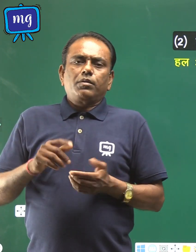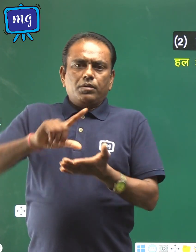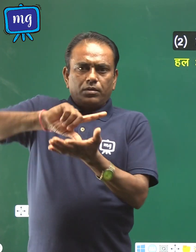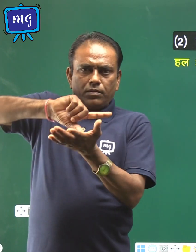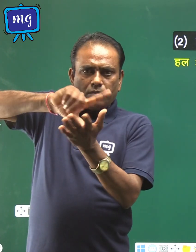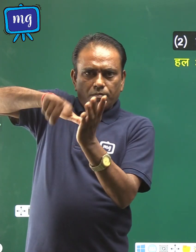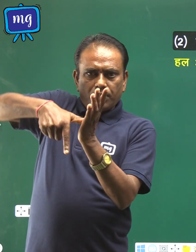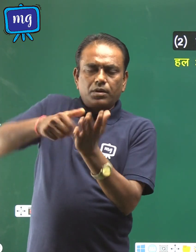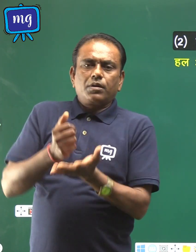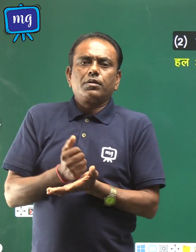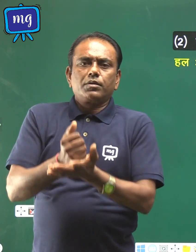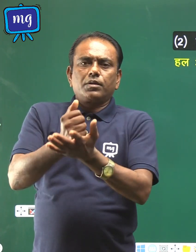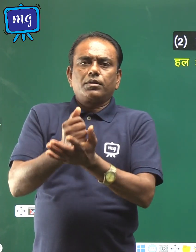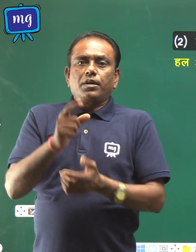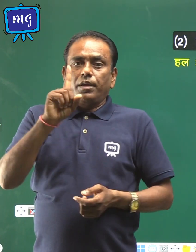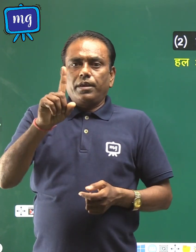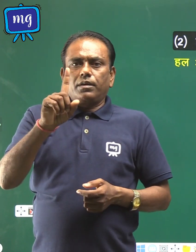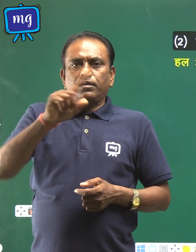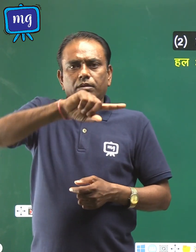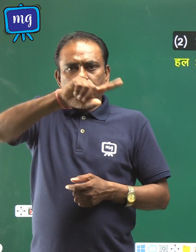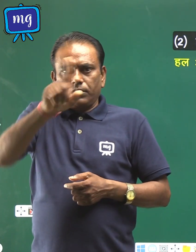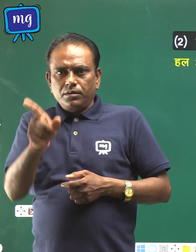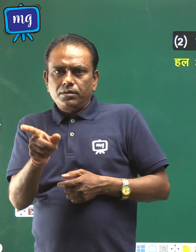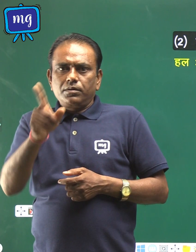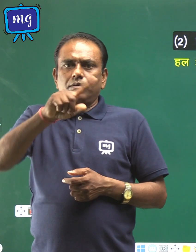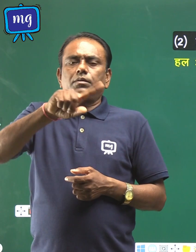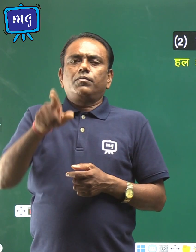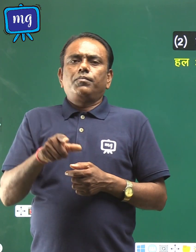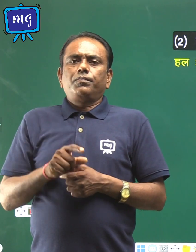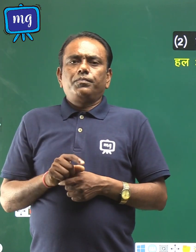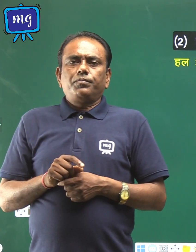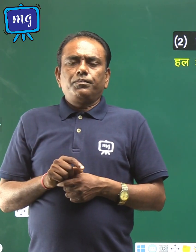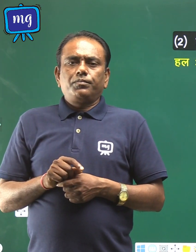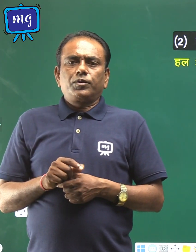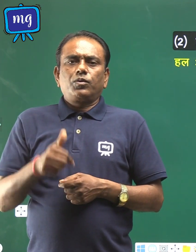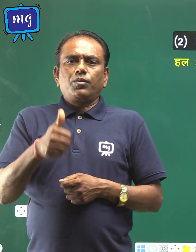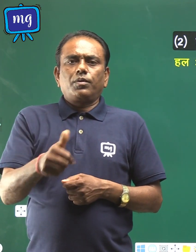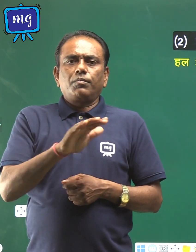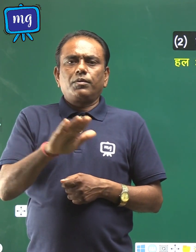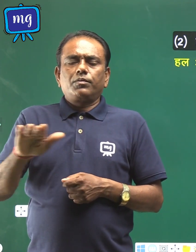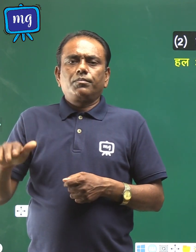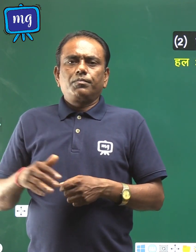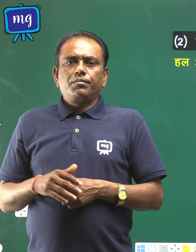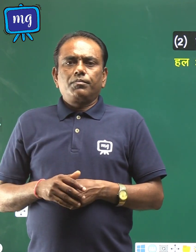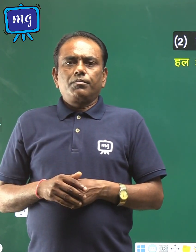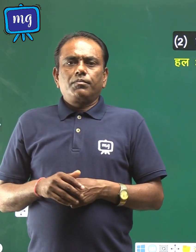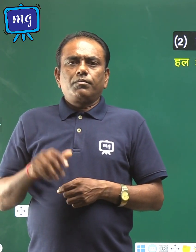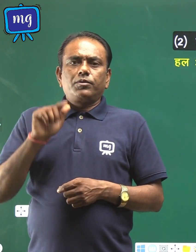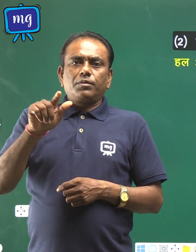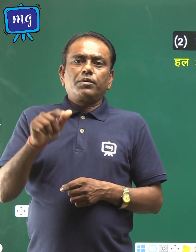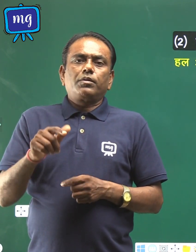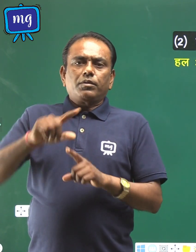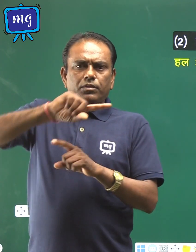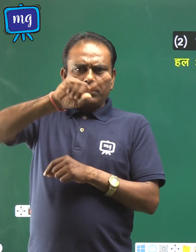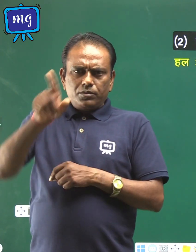प्रकार की सहायता से एक चाप काटेंगे। ठीक है बच्चों, जहाँ पर चाप